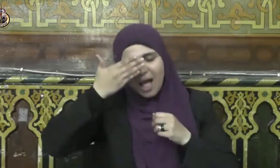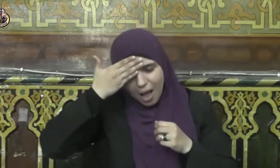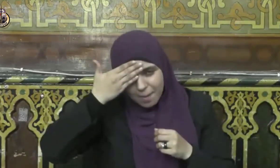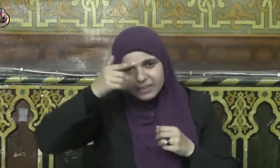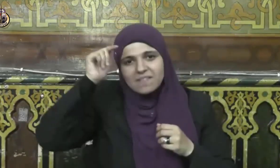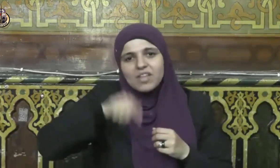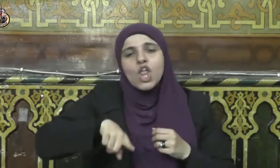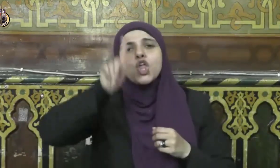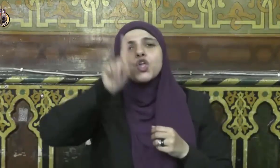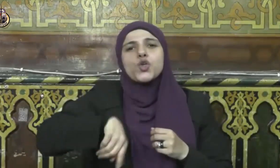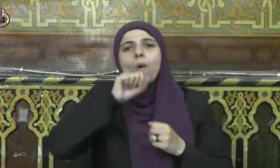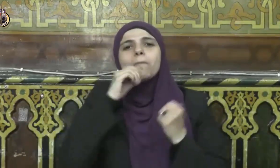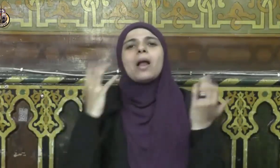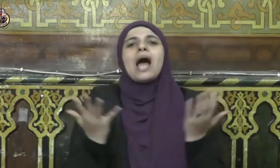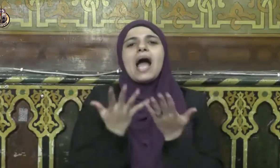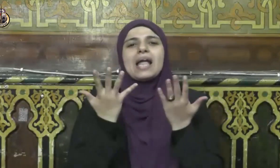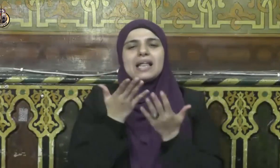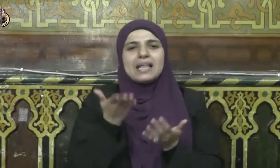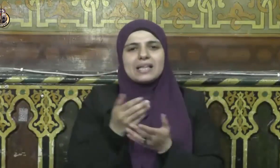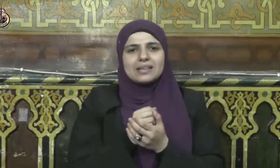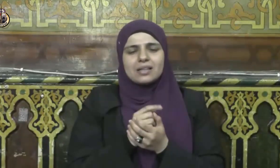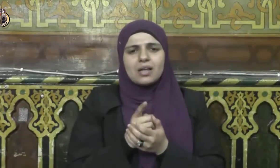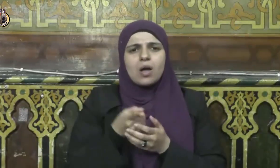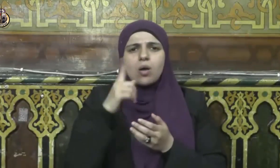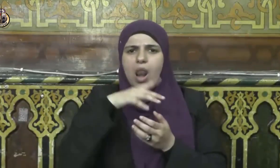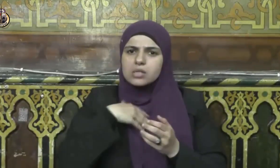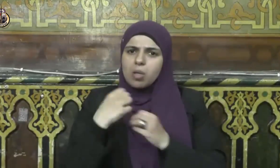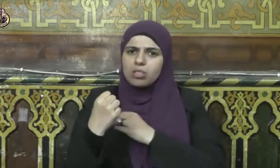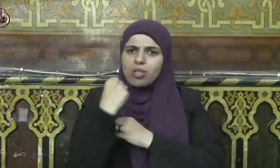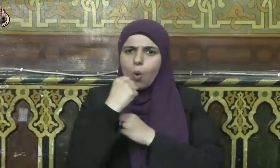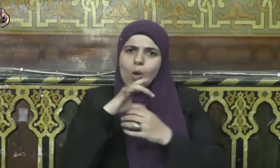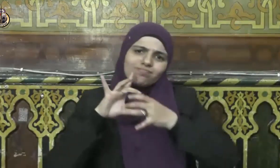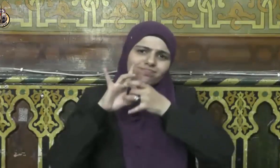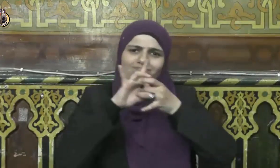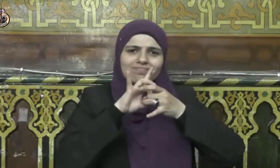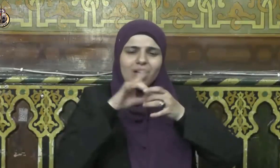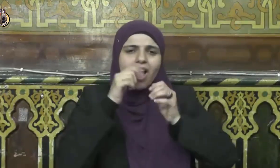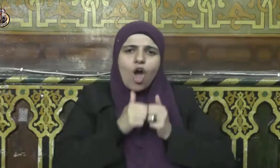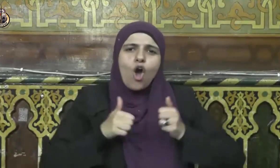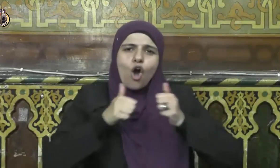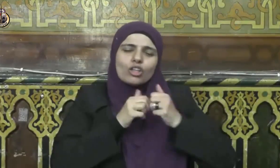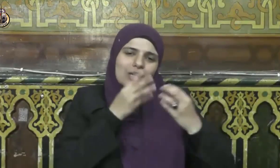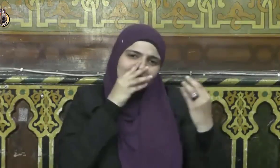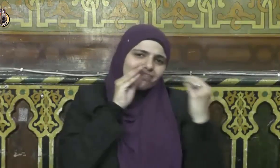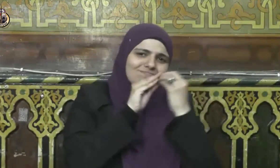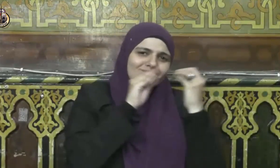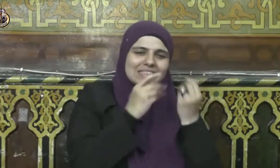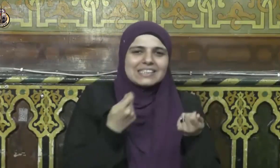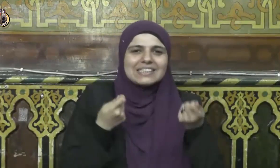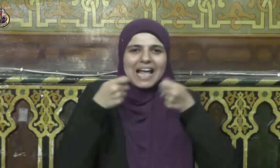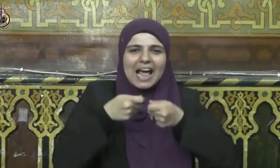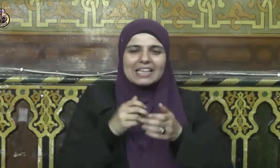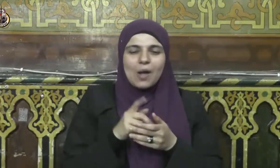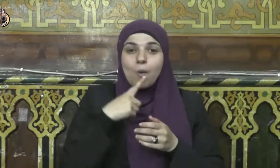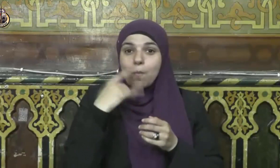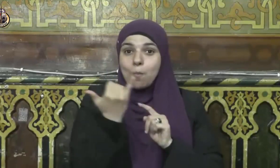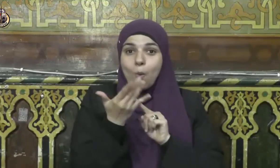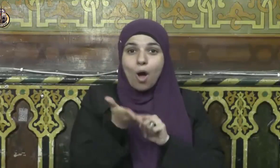مسمى العبادة في هذا اليوم تقوية الروابط والصلات المجتمعية، ومن